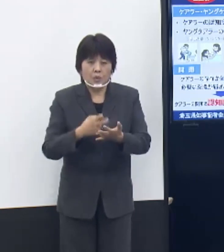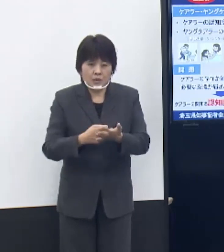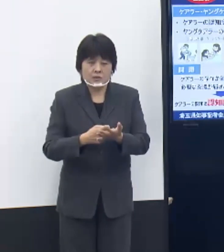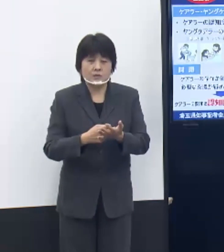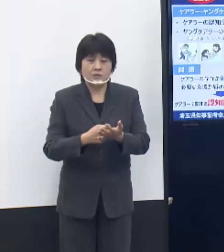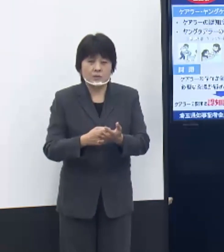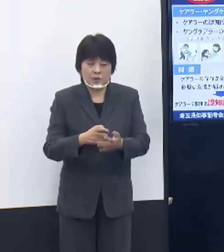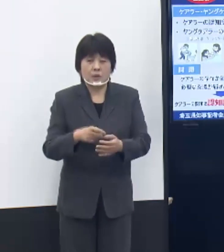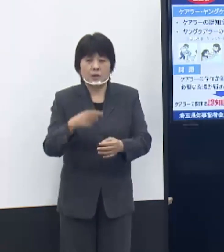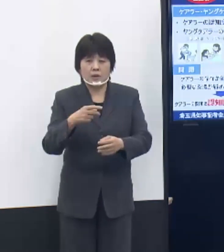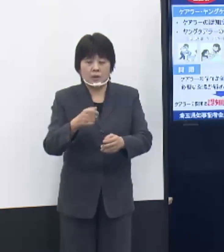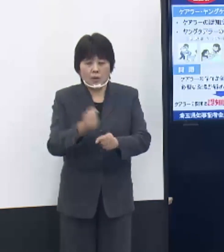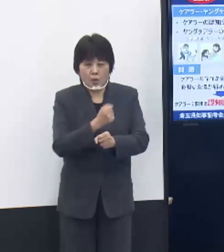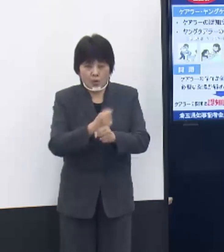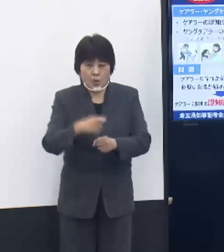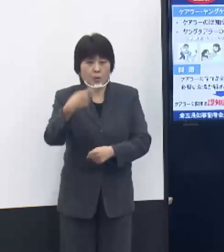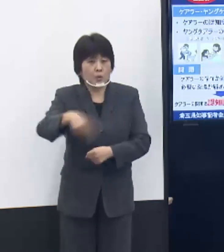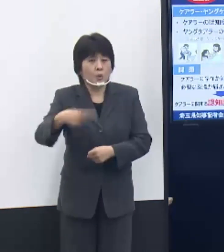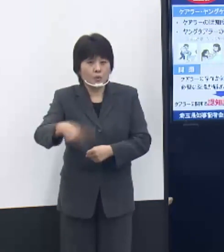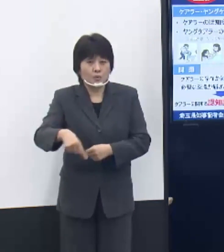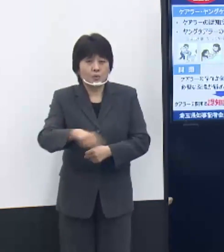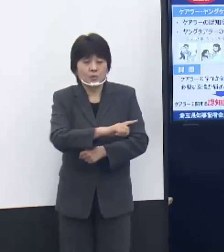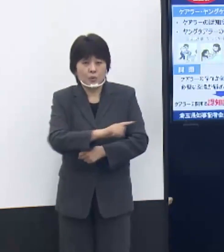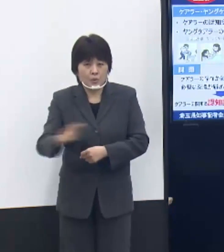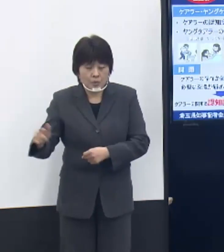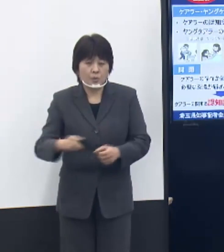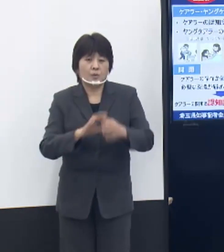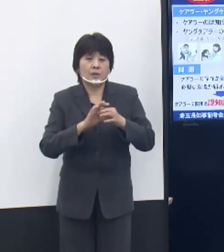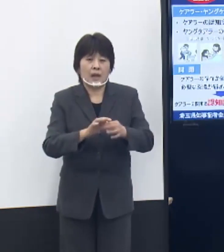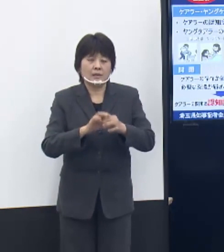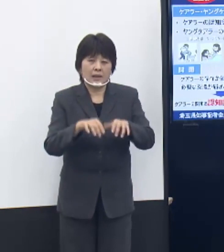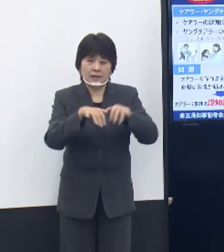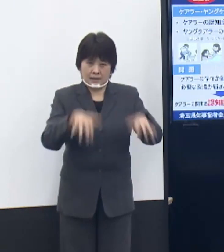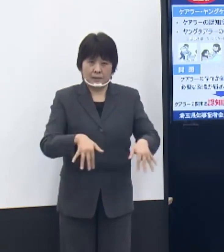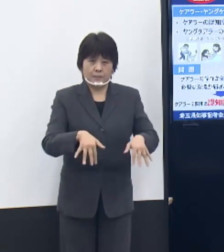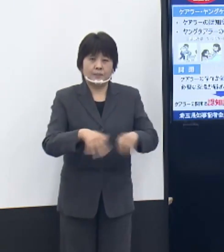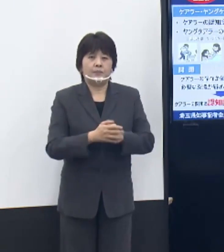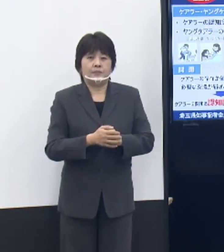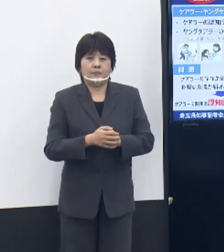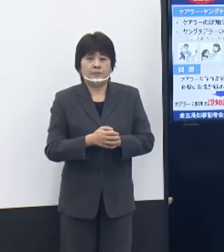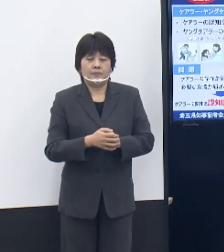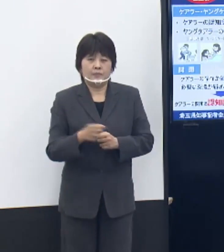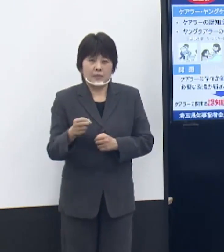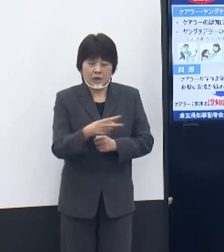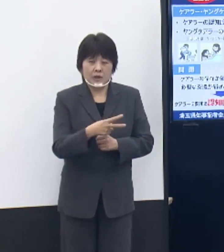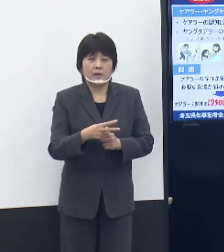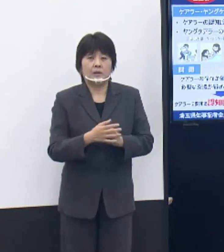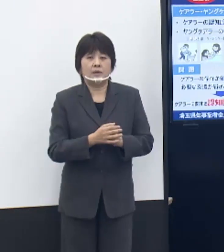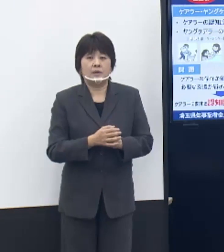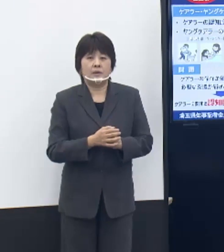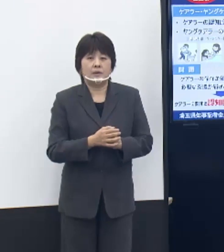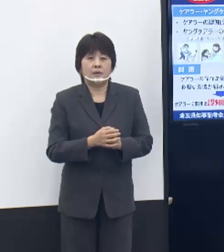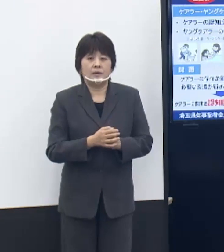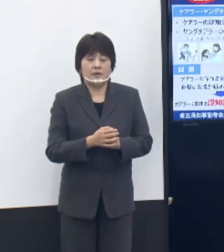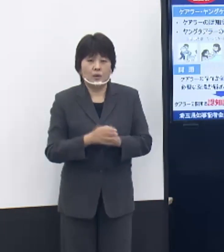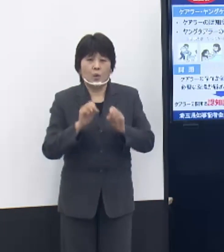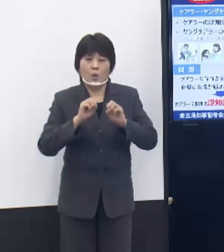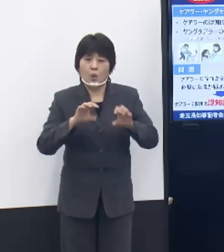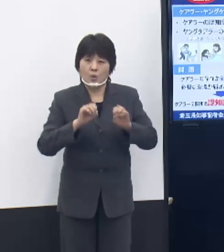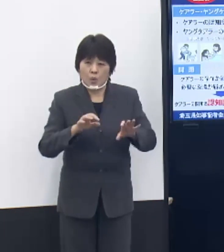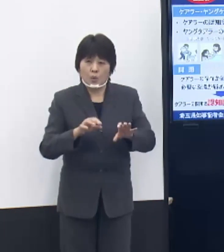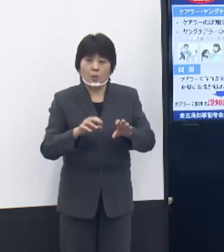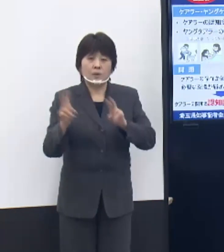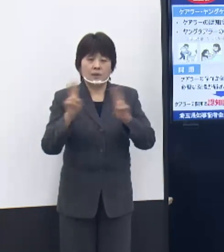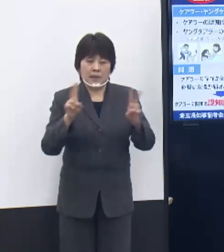労働、教育、これらの各関係機関や報道機関など